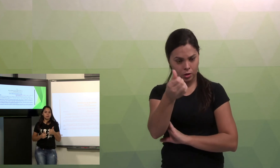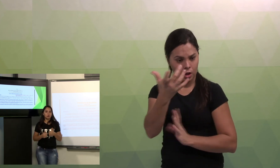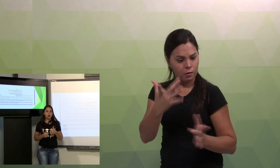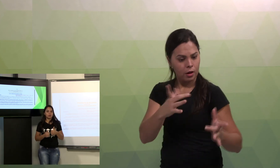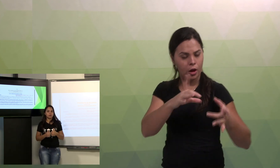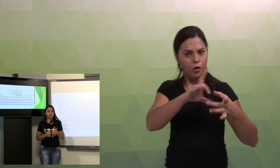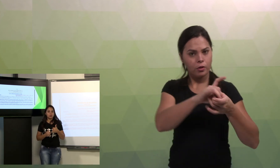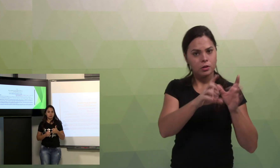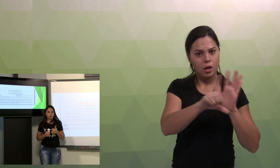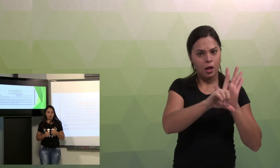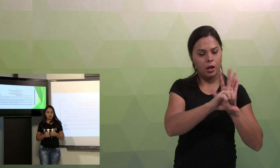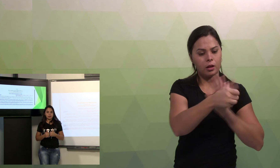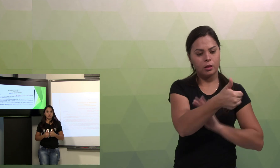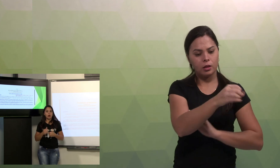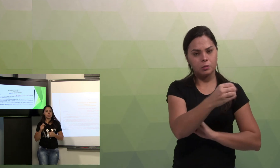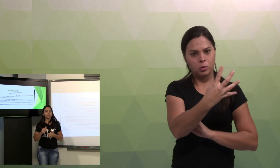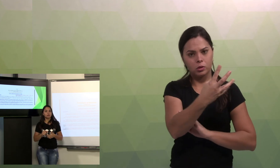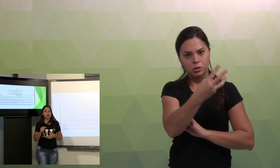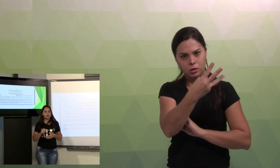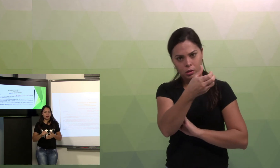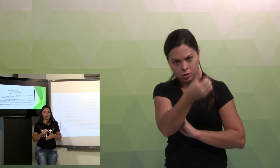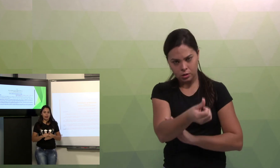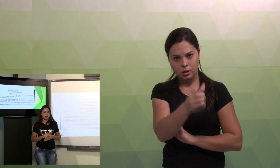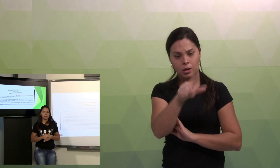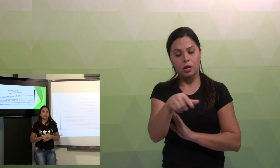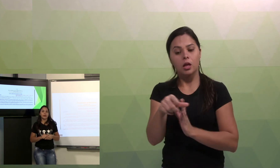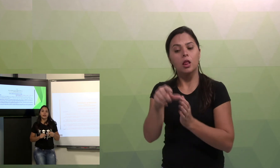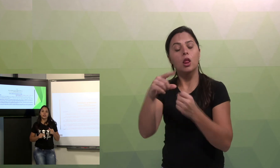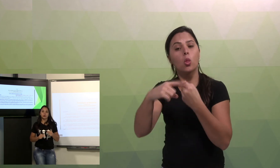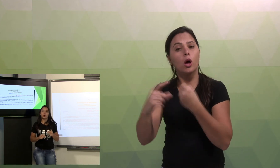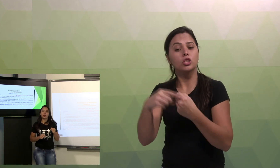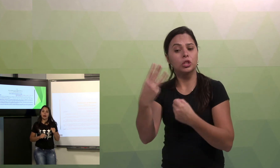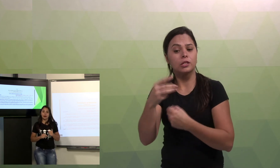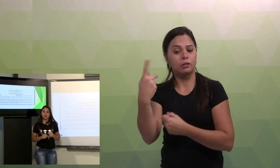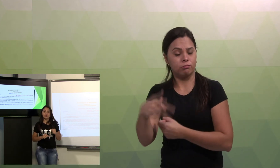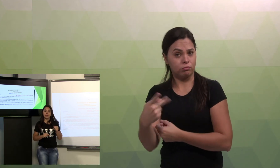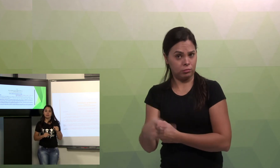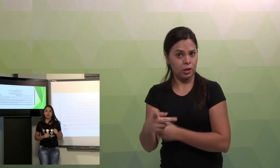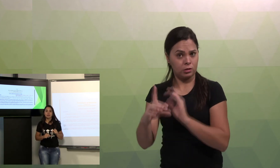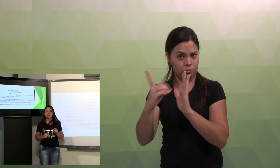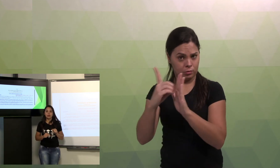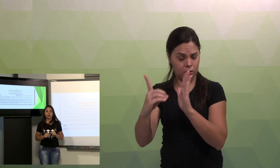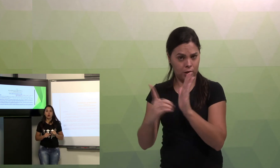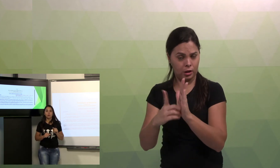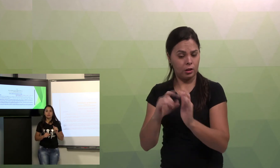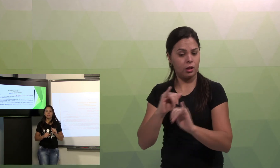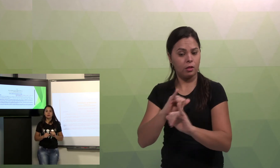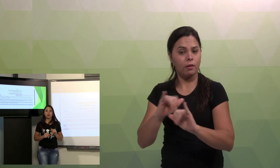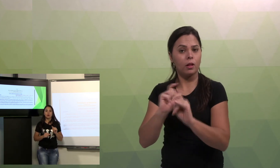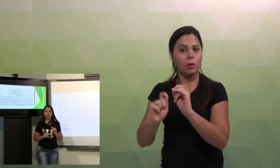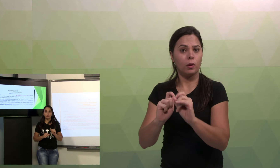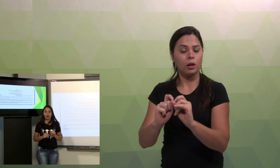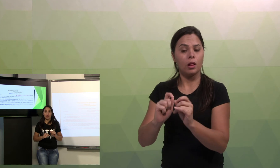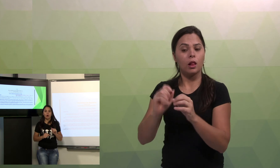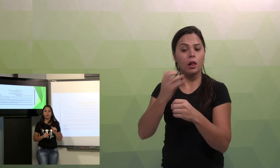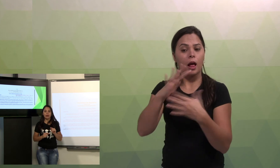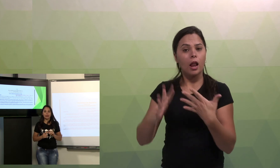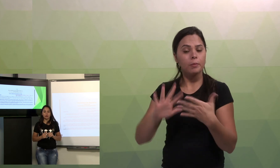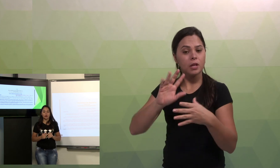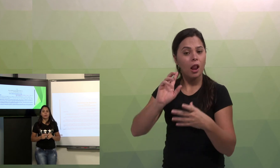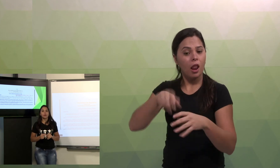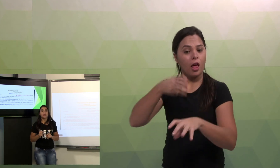a Lei 10.436 e no artigo 3º dessa, institui que a Libras deve ser inserida como disciplina